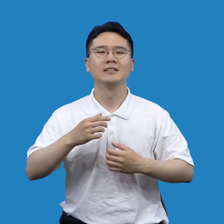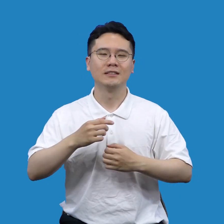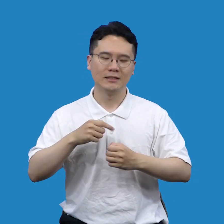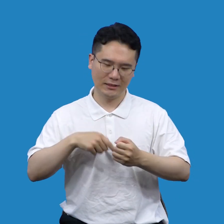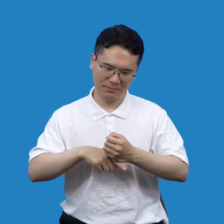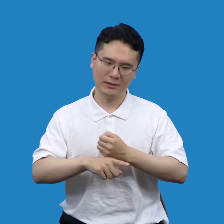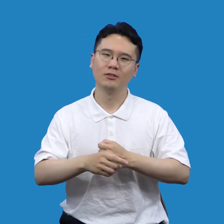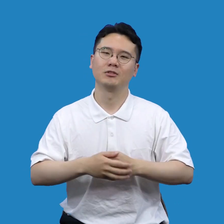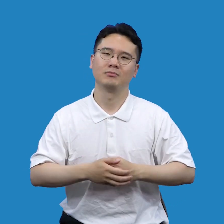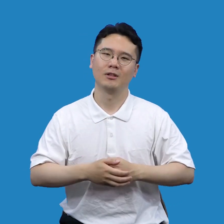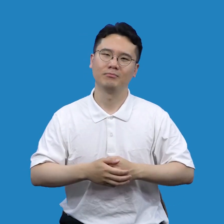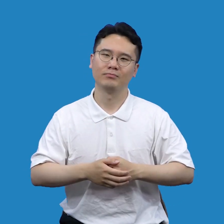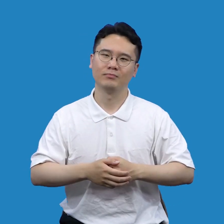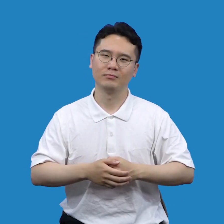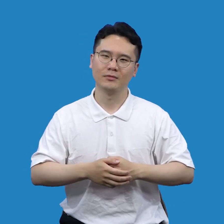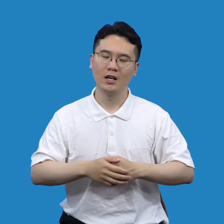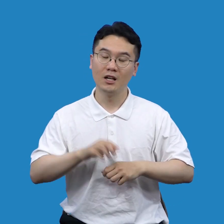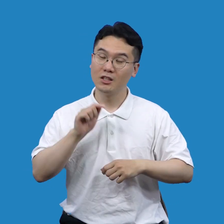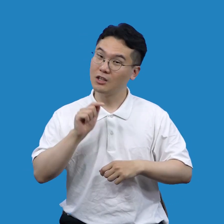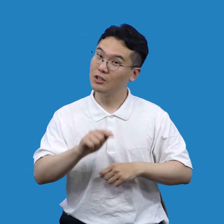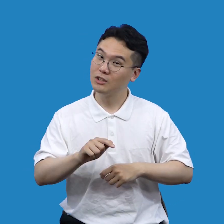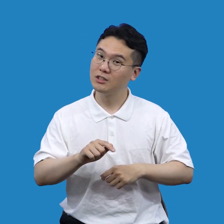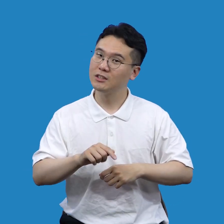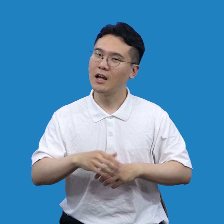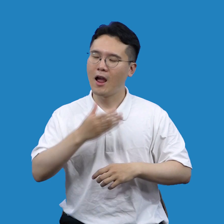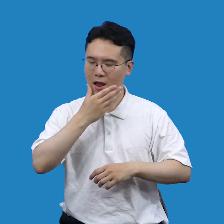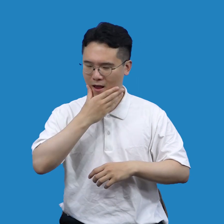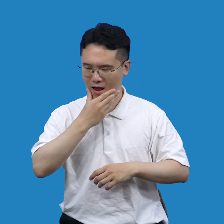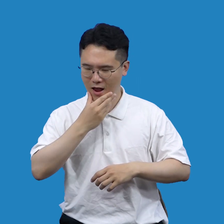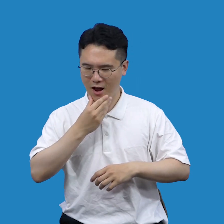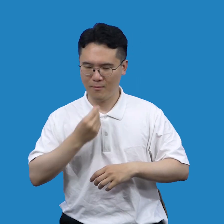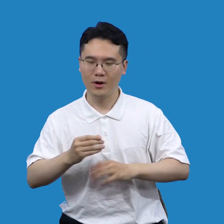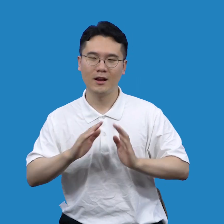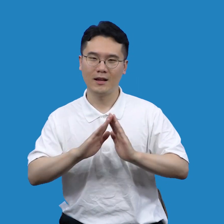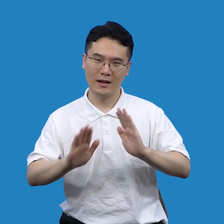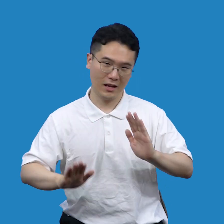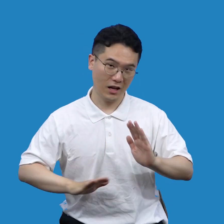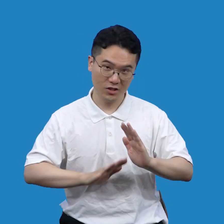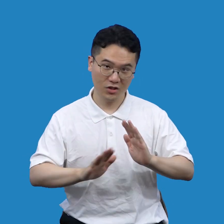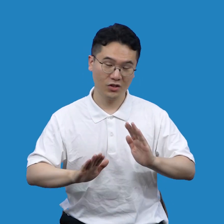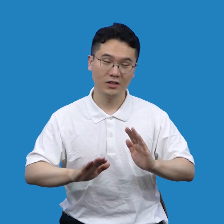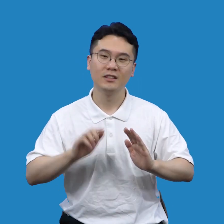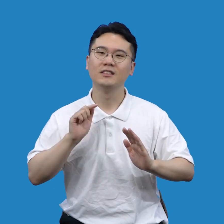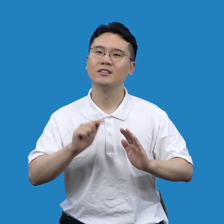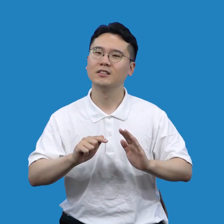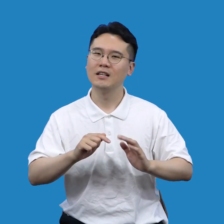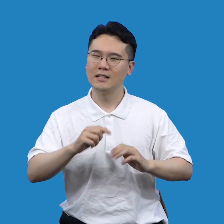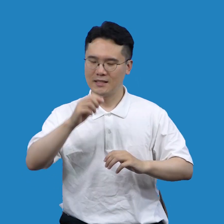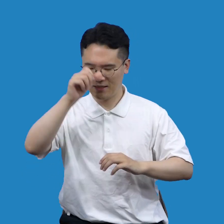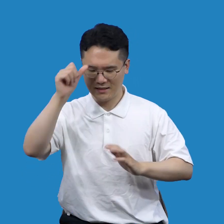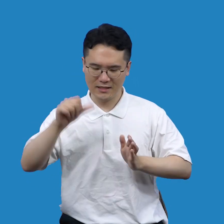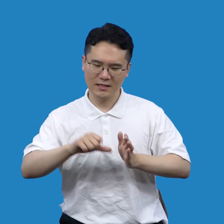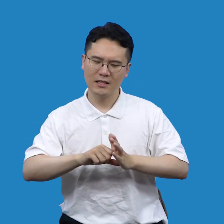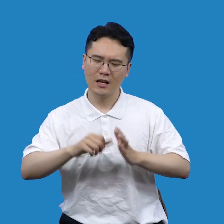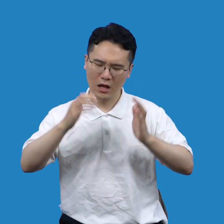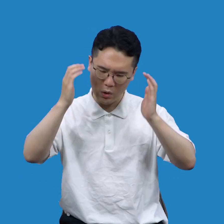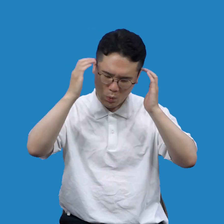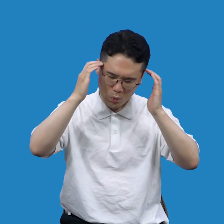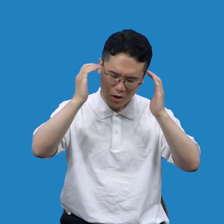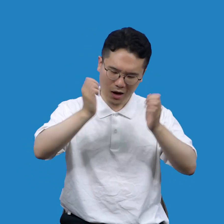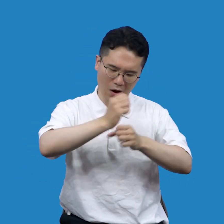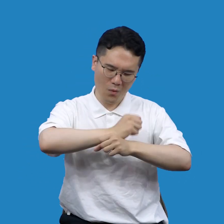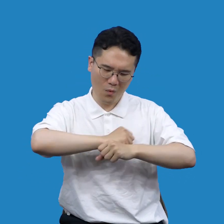어린이 주일의 의미인 것입니다. 이것이 바로 해피 패밀리 데이, 인생의 고난, 광야의